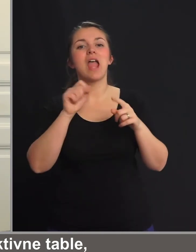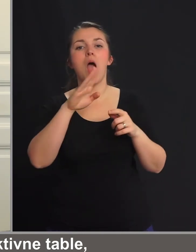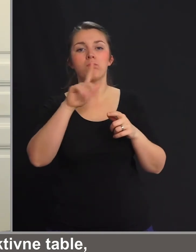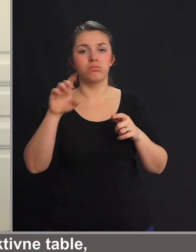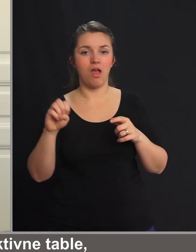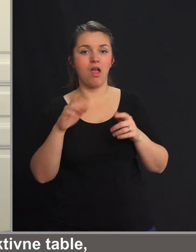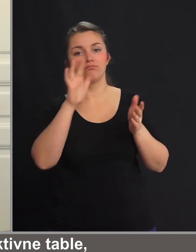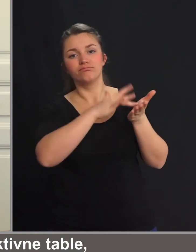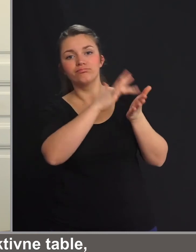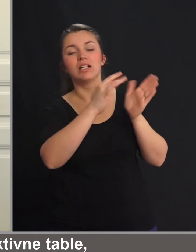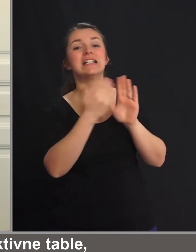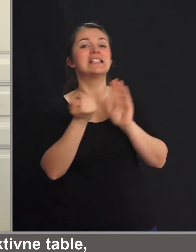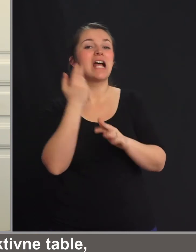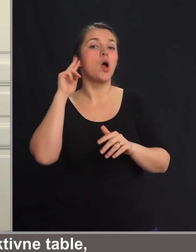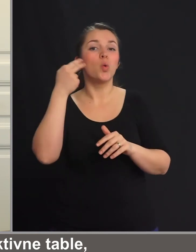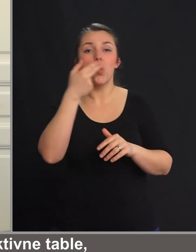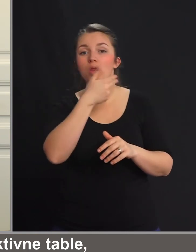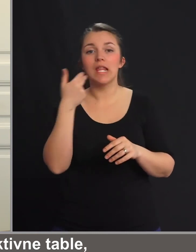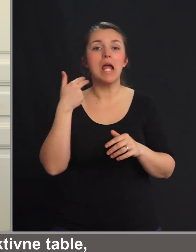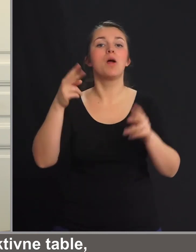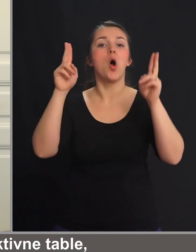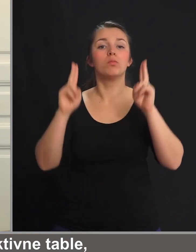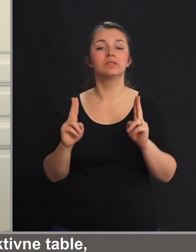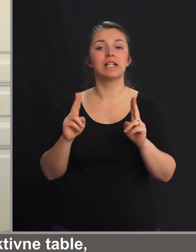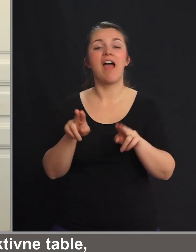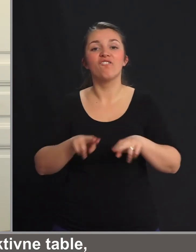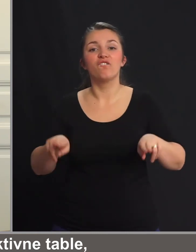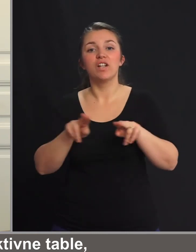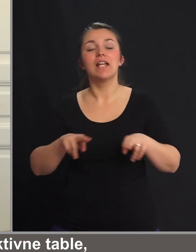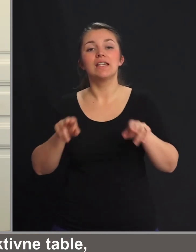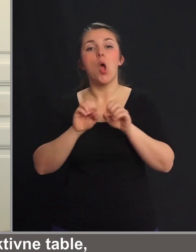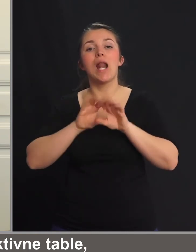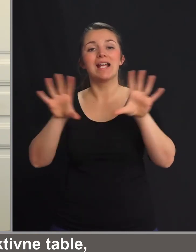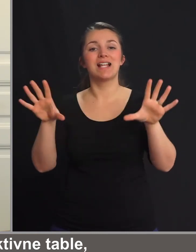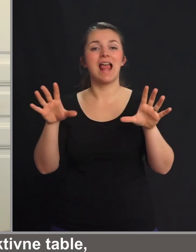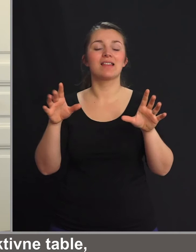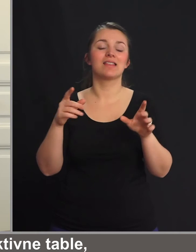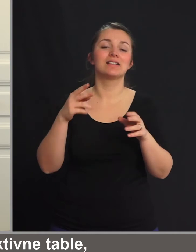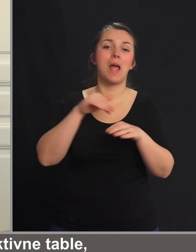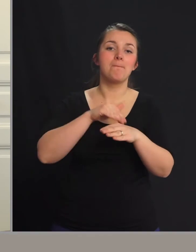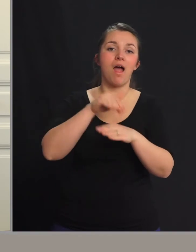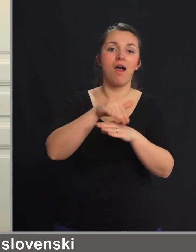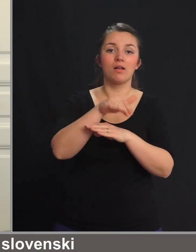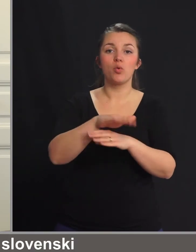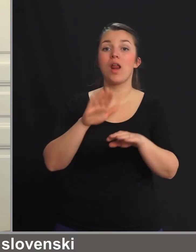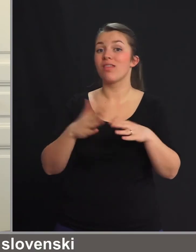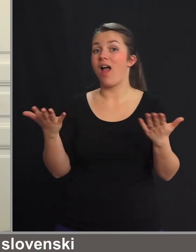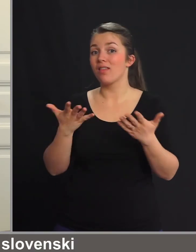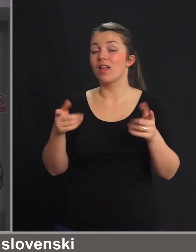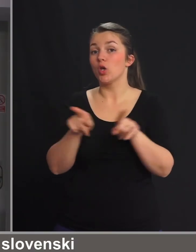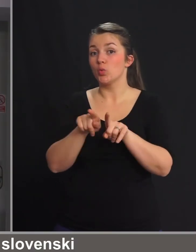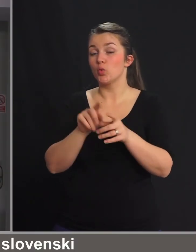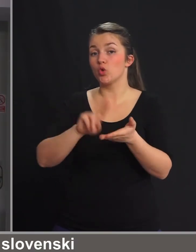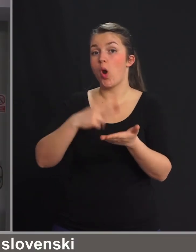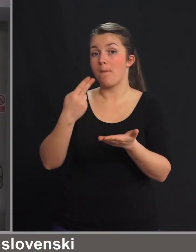table, za gluhoneme obstaja video razglednica Maribora, na